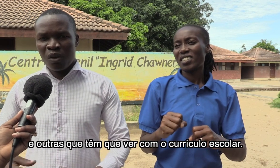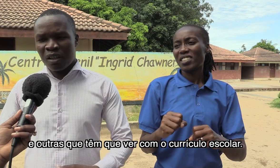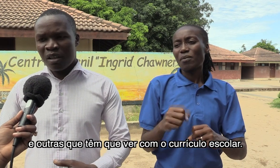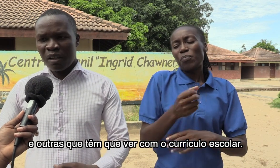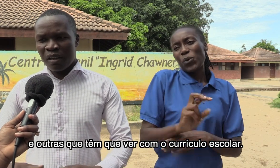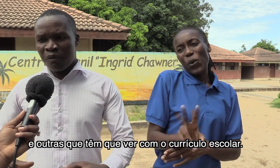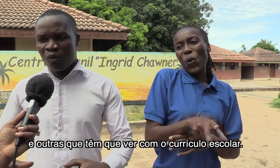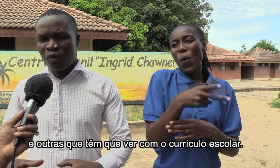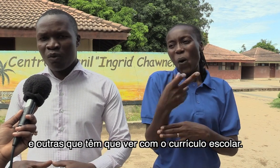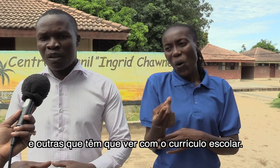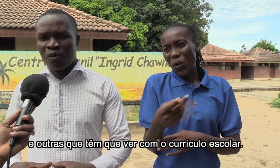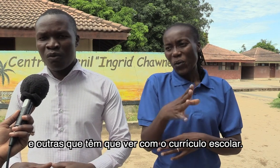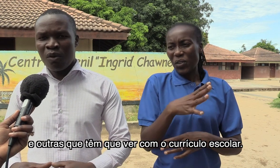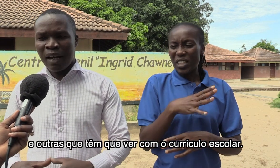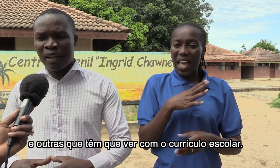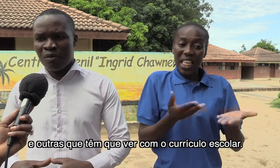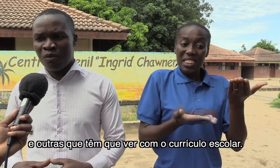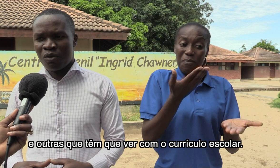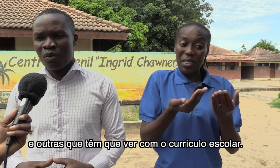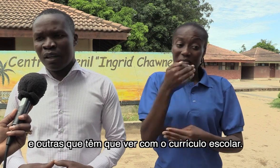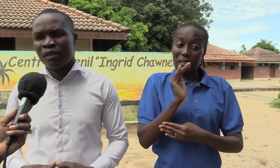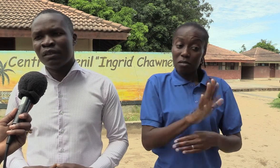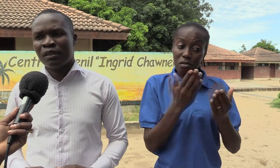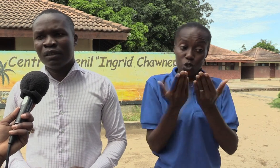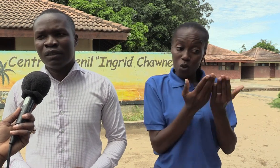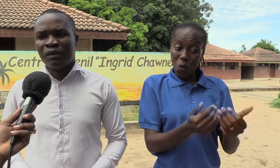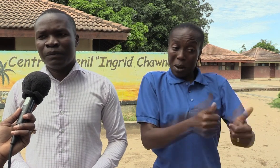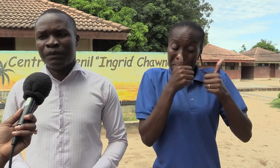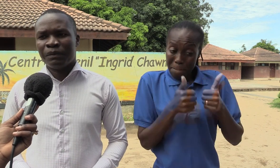e outras também que têm a ver com o currículo acadêmico escolar.